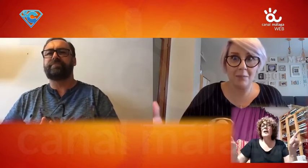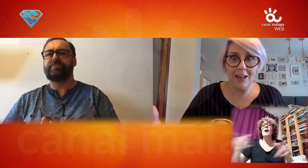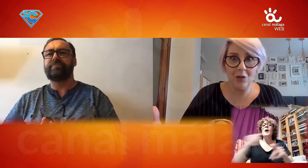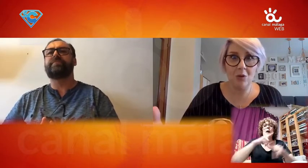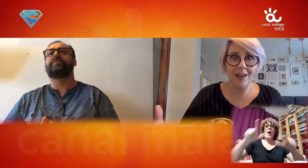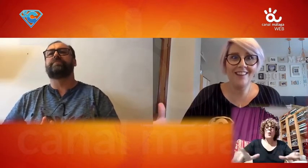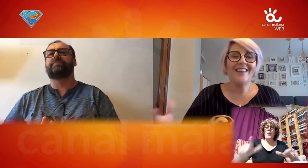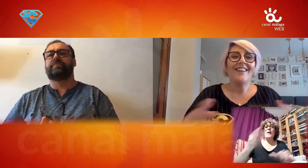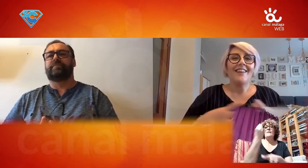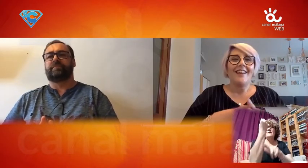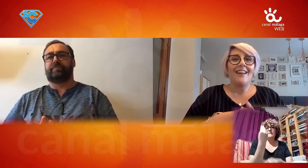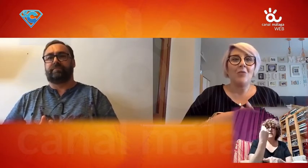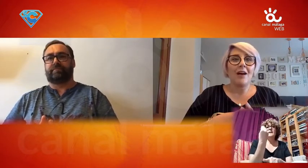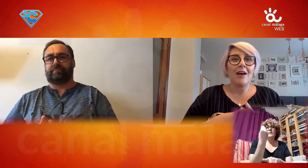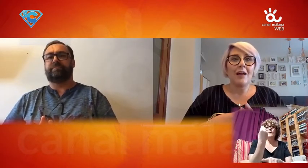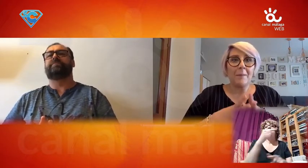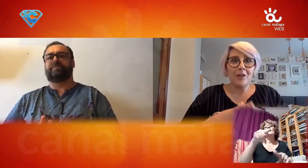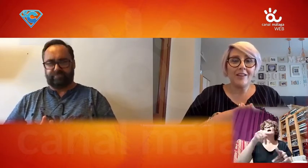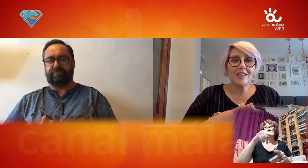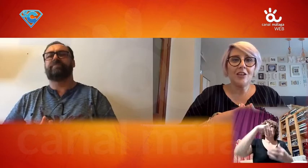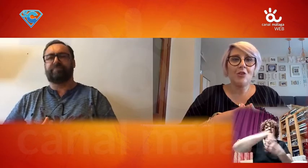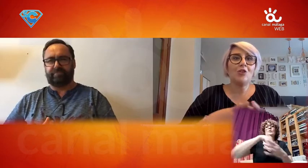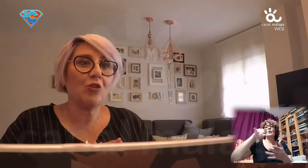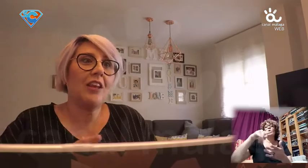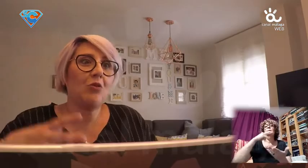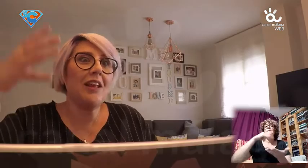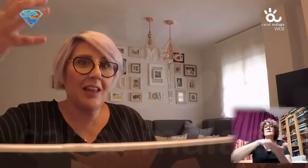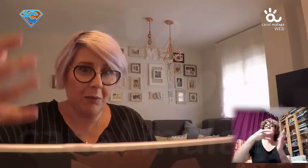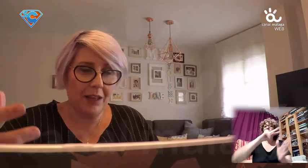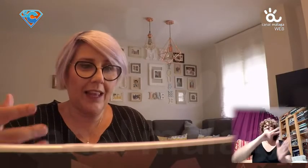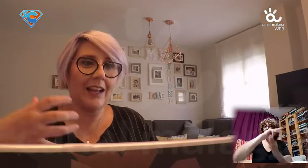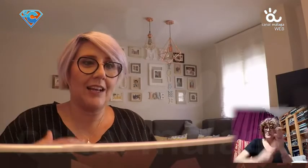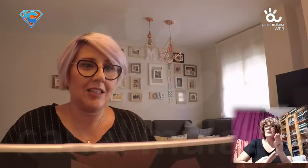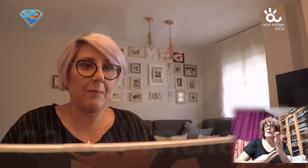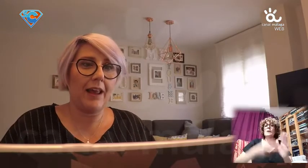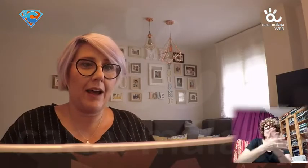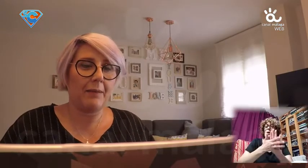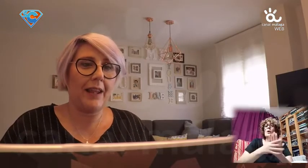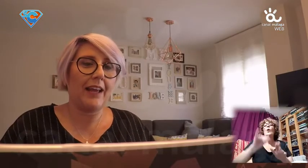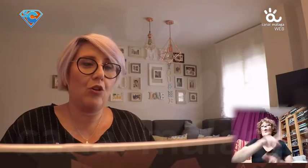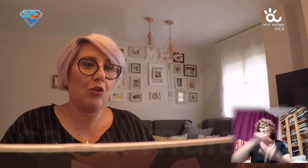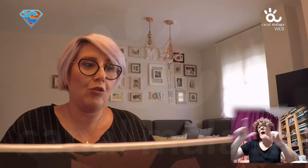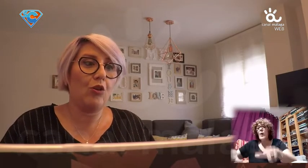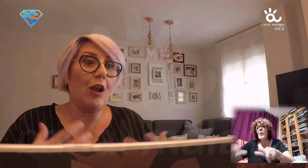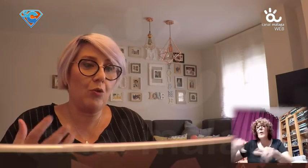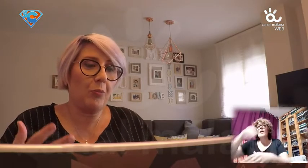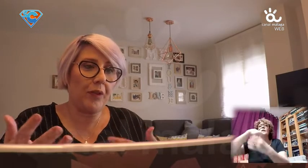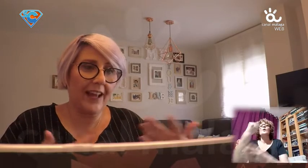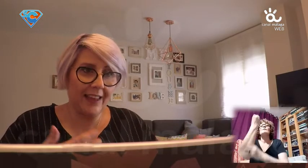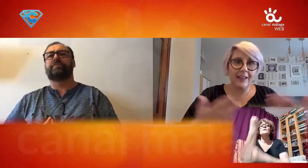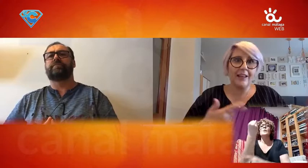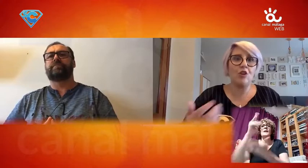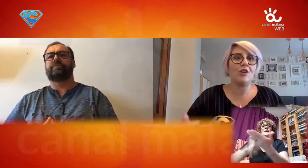clase bilingüe en lengua española de signos o tener un intérprete en clase para que los alumnos